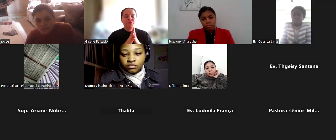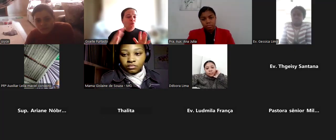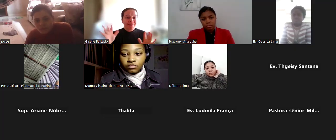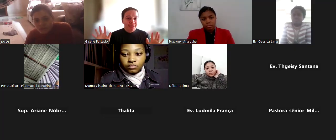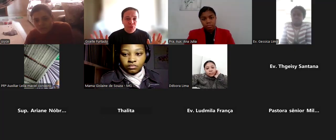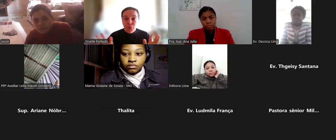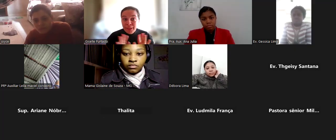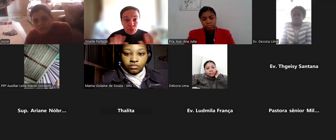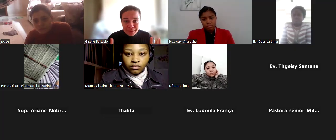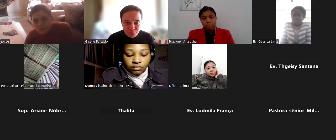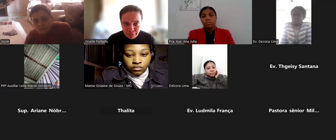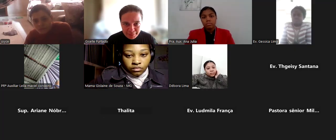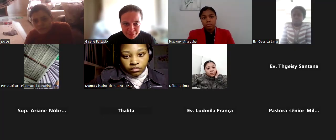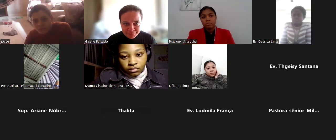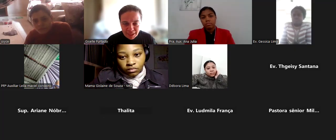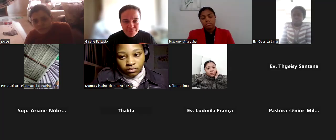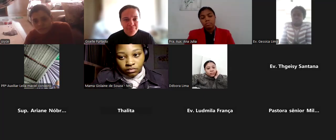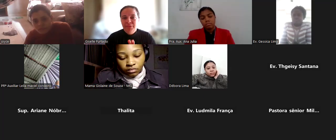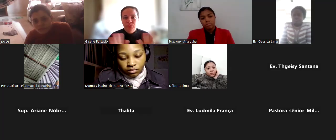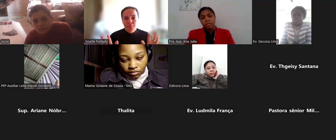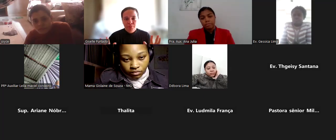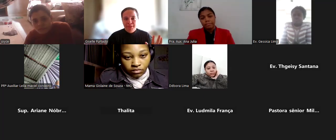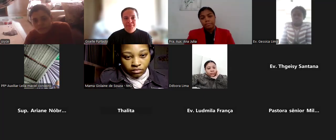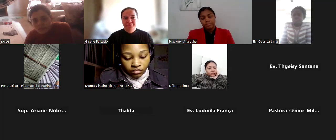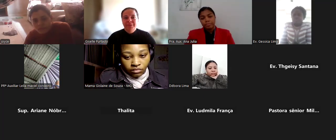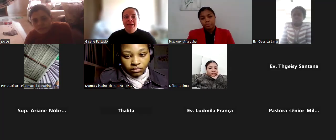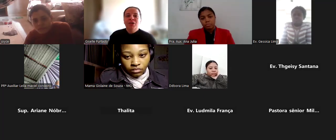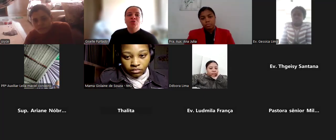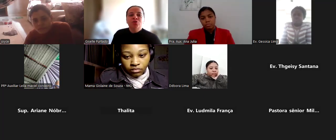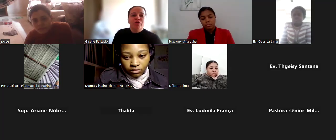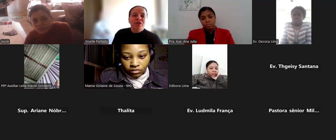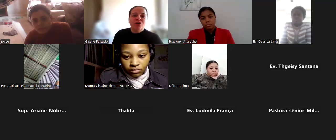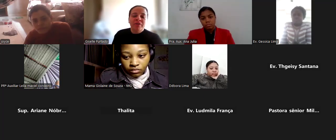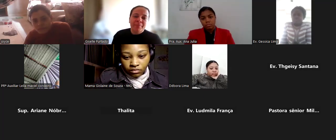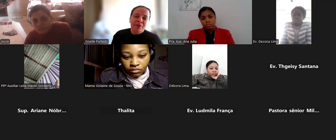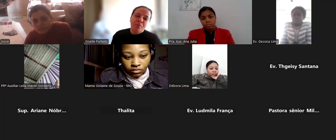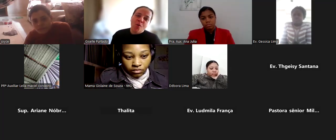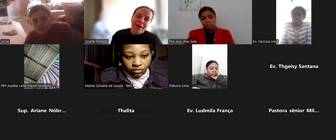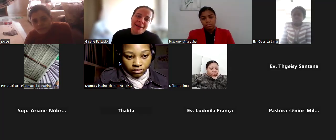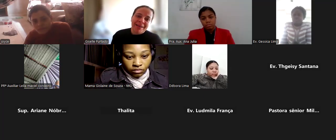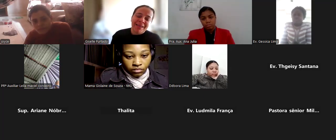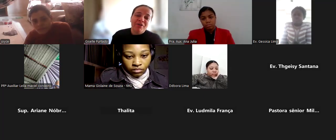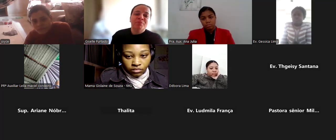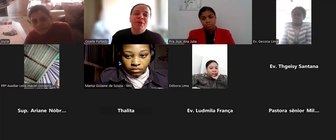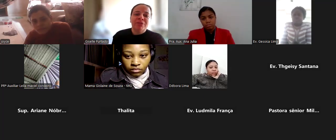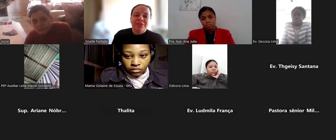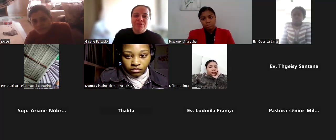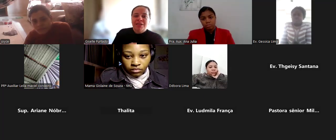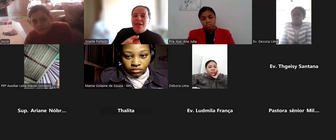do acento, não tem problema, tá? Não tem problema. Então, o surdo vai te convidar para tomar um guaraná. Ele vai te perguntar se você quer